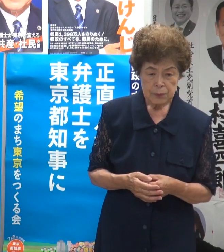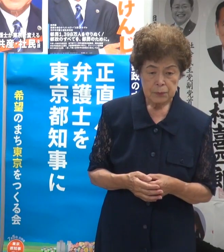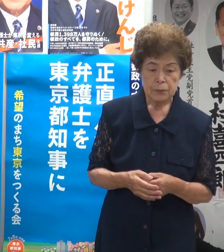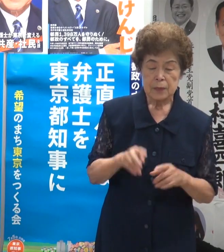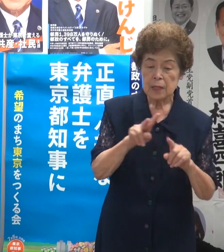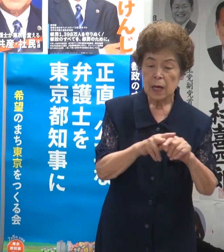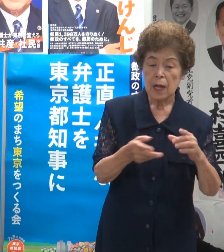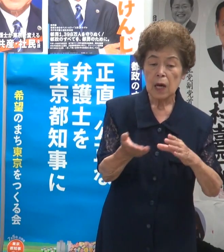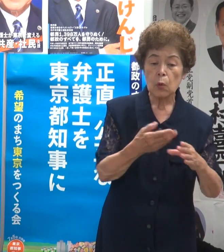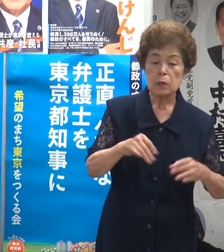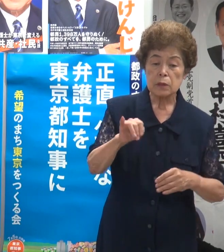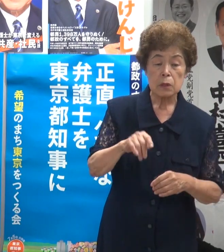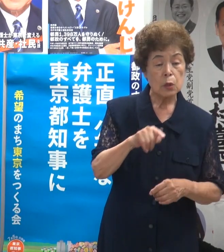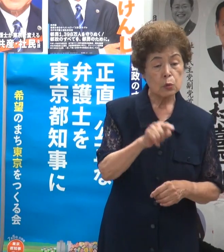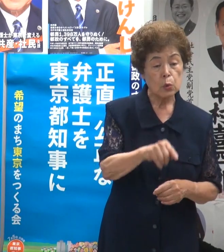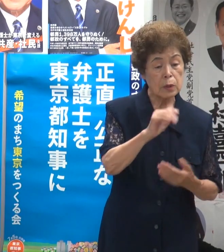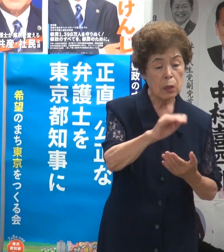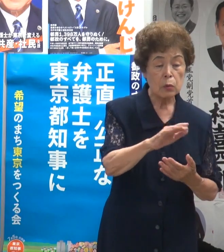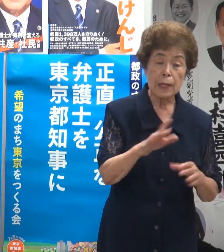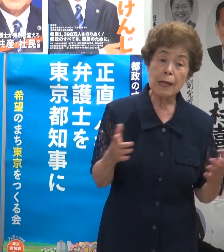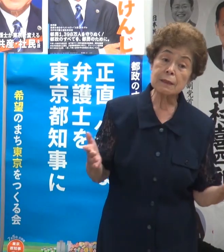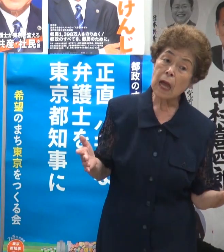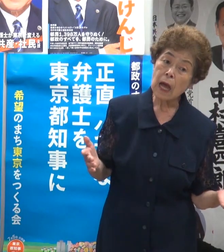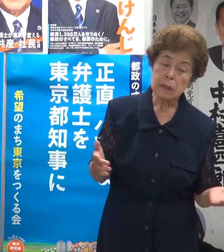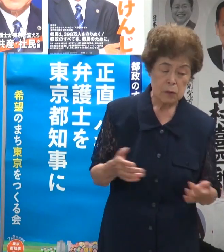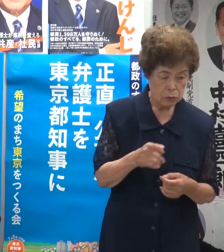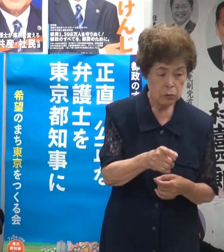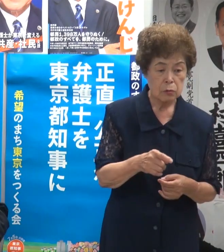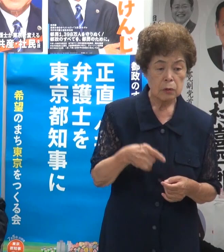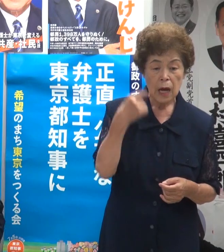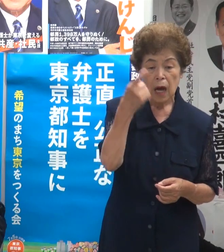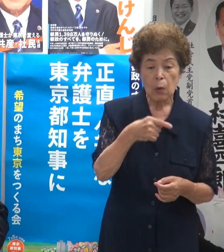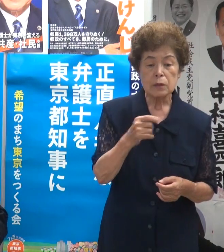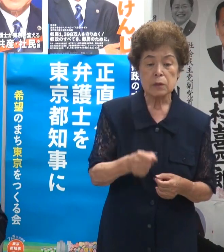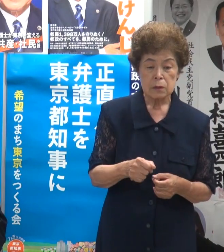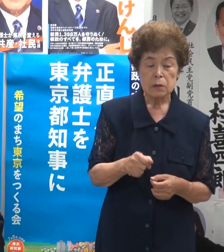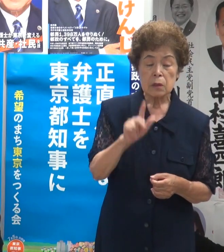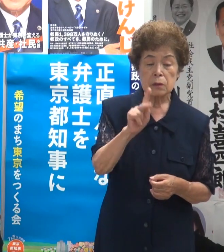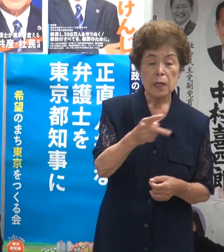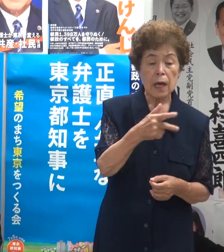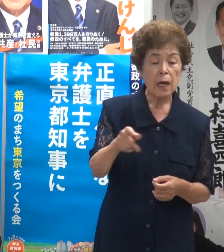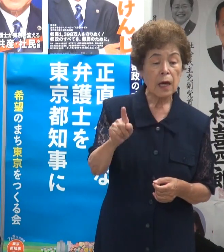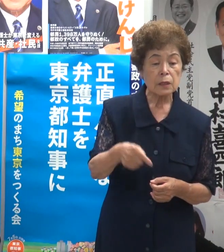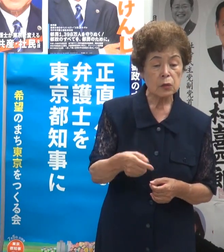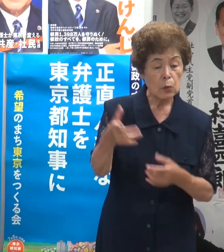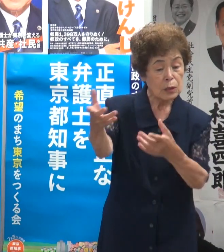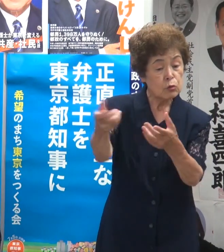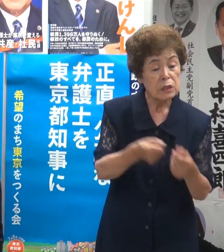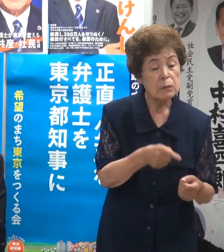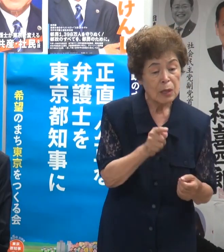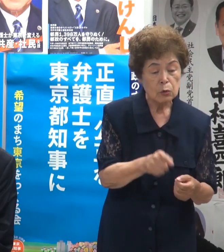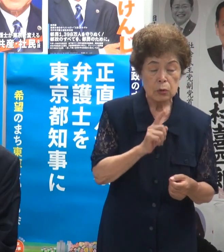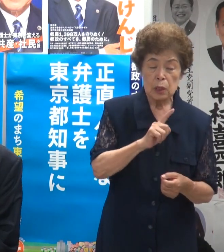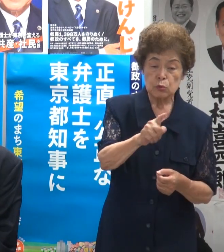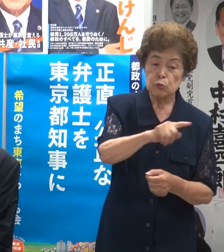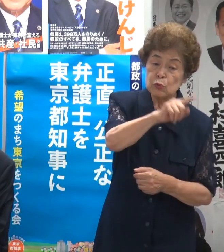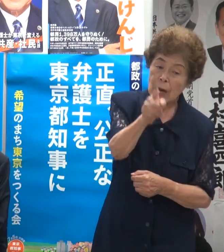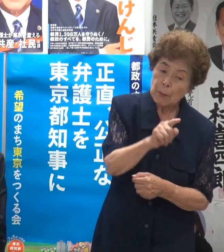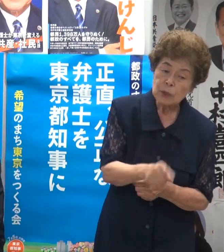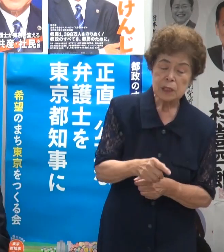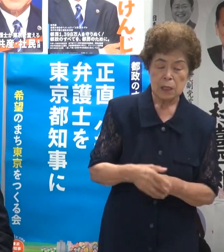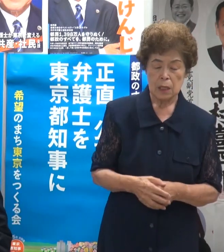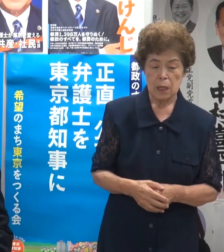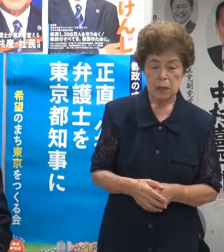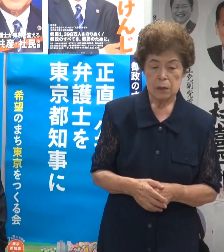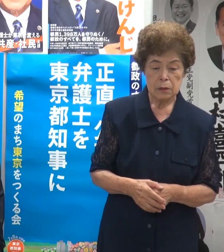小池さんはそんなことあったっけということでまたシャーシャーとじゃあカジノは誘致しますって言い出しかねない状況になってると思